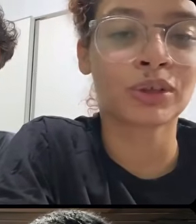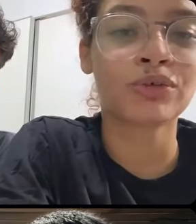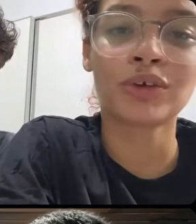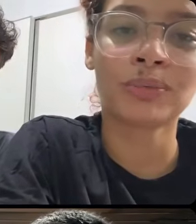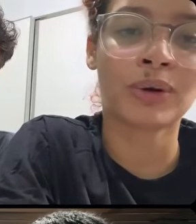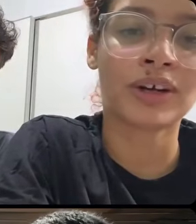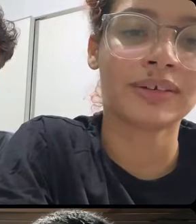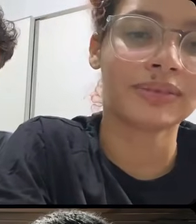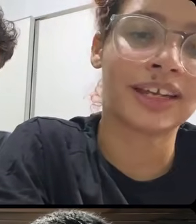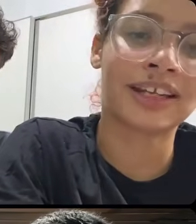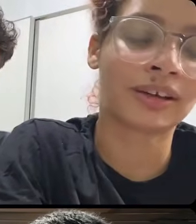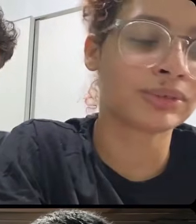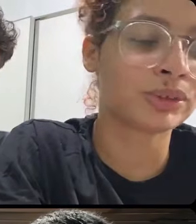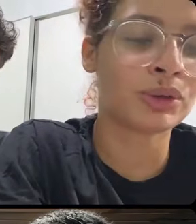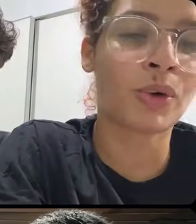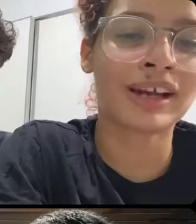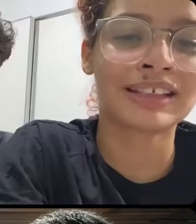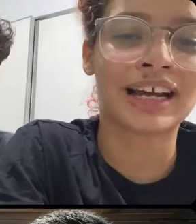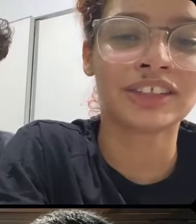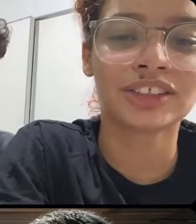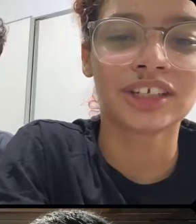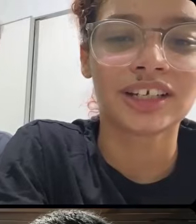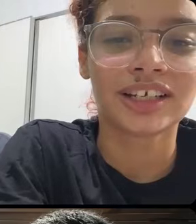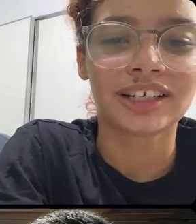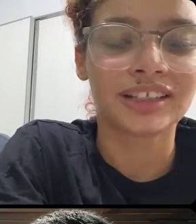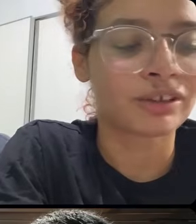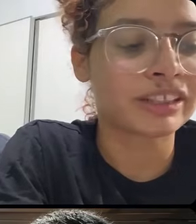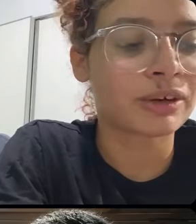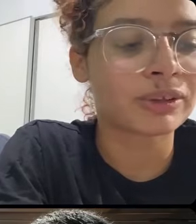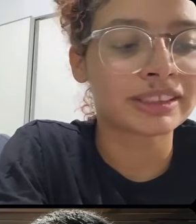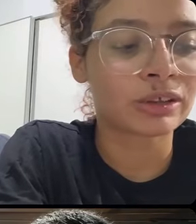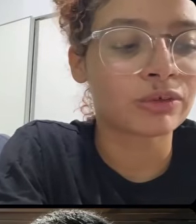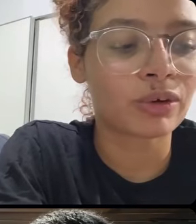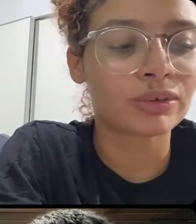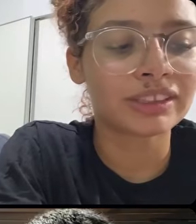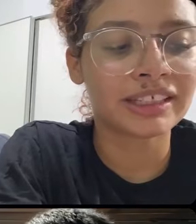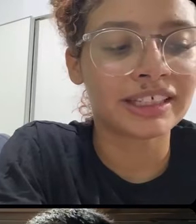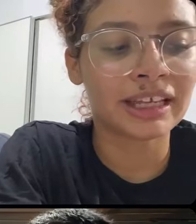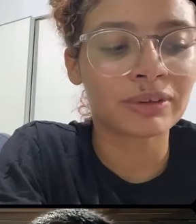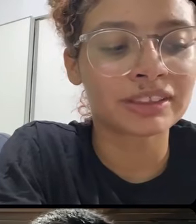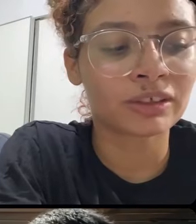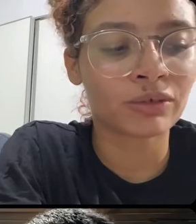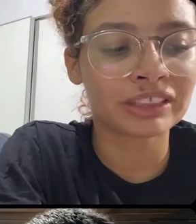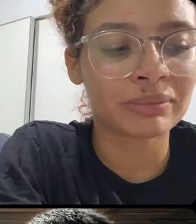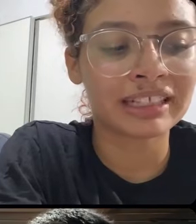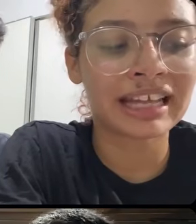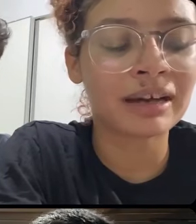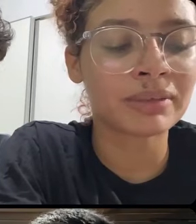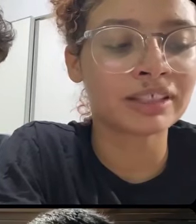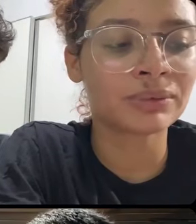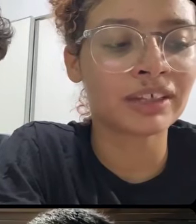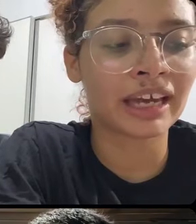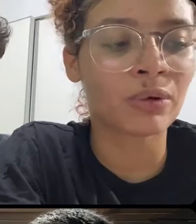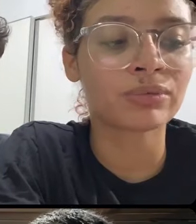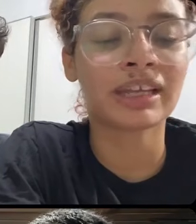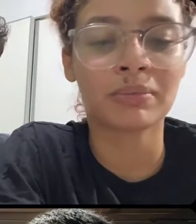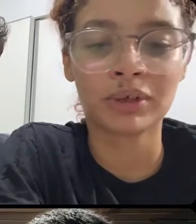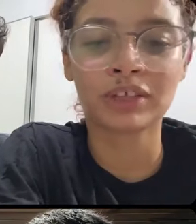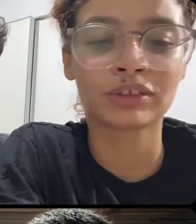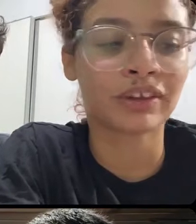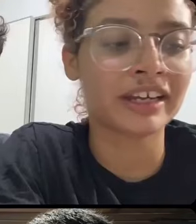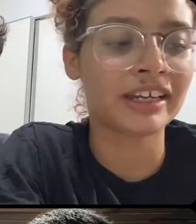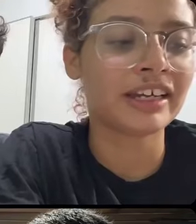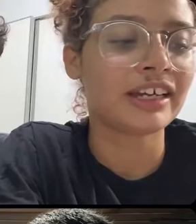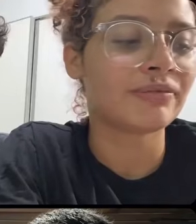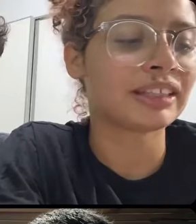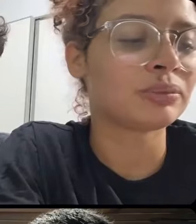adulto, o autismo não foi embora, ele não sumiu com a idade. Então vai ter coisas que eu não vou conseguir, tem coisas que não vou saber lidar mesmo, e é com o tempo